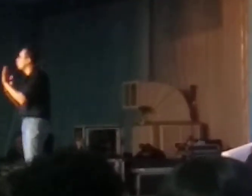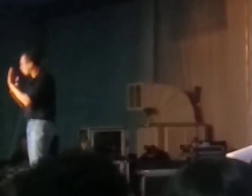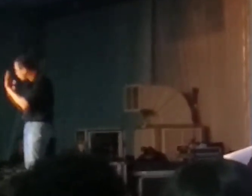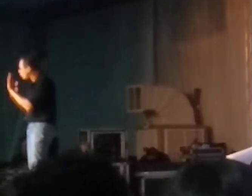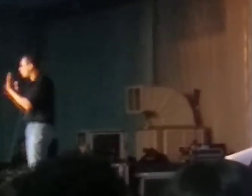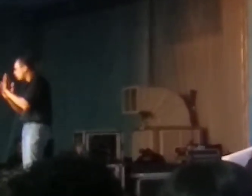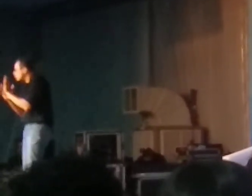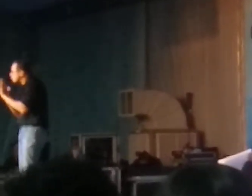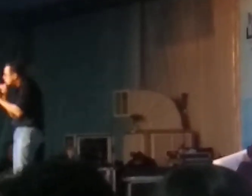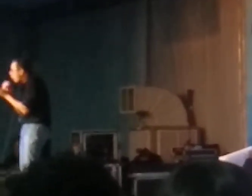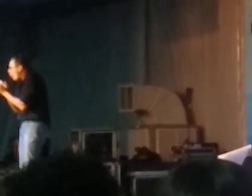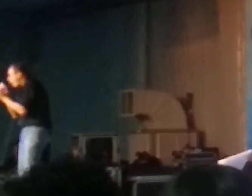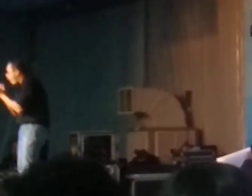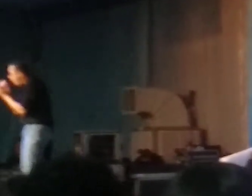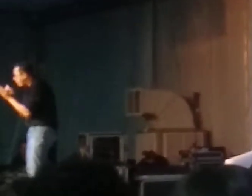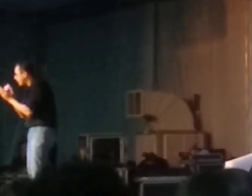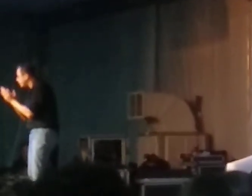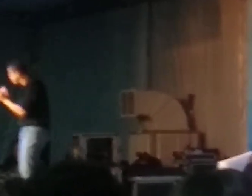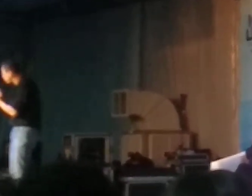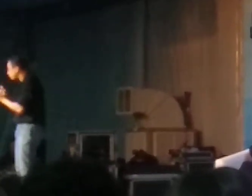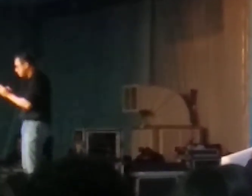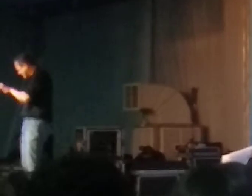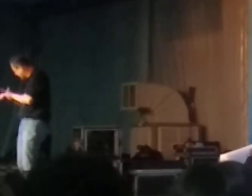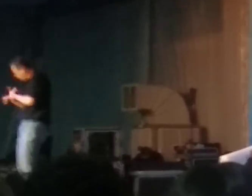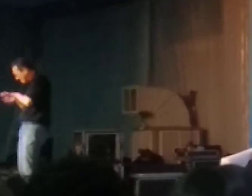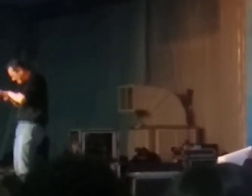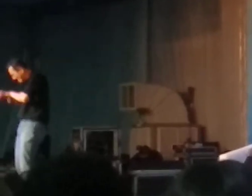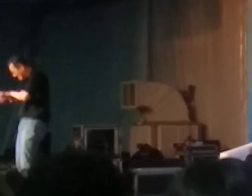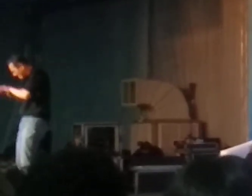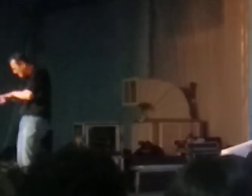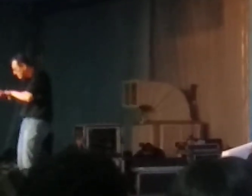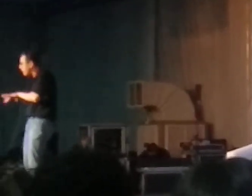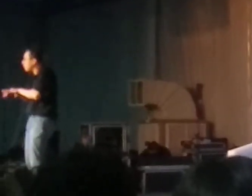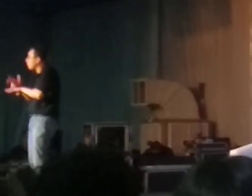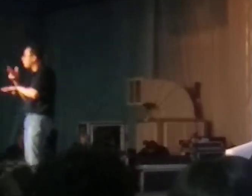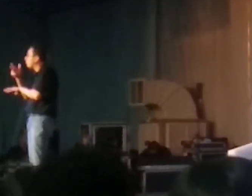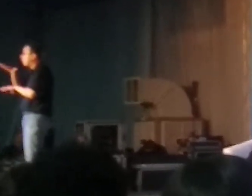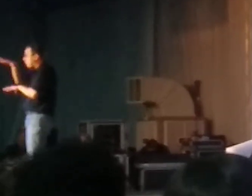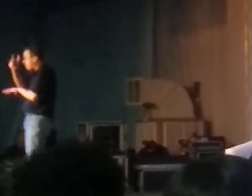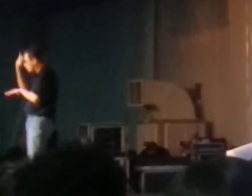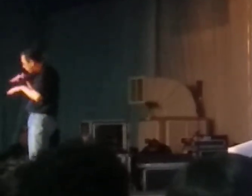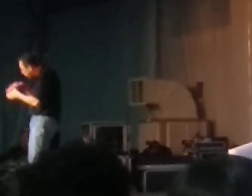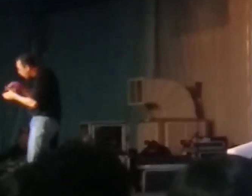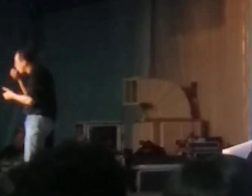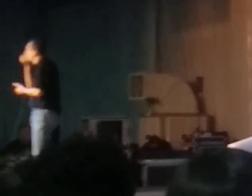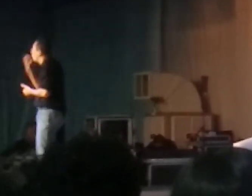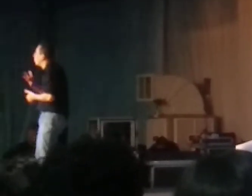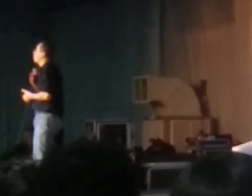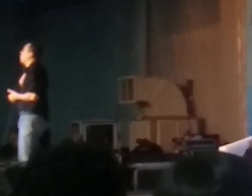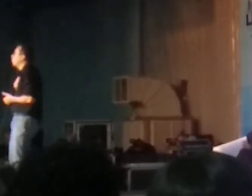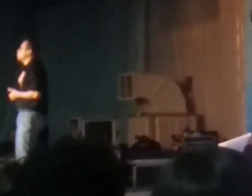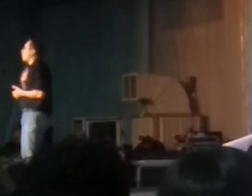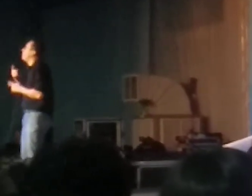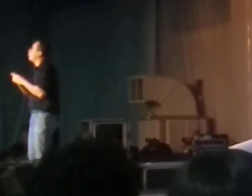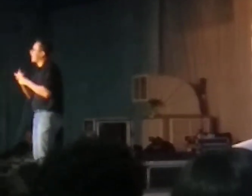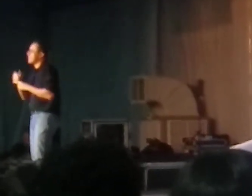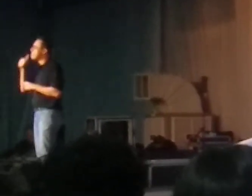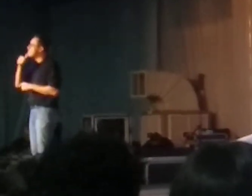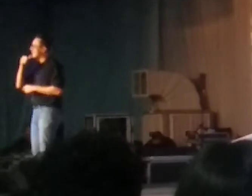aí gostaram tanto, adoraram, acharam a ideia incrível, porque realmente eles têm, cada um tem sua história. E